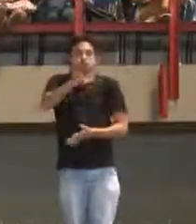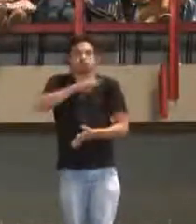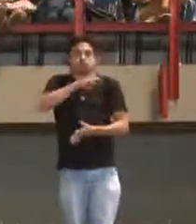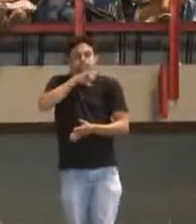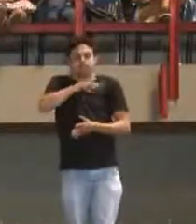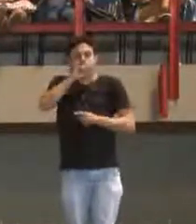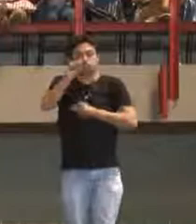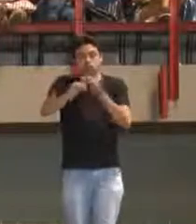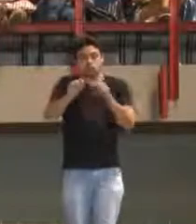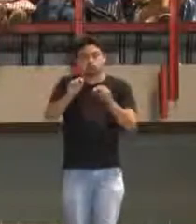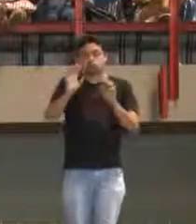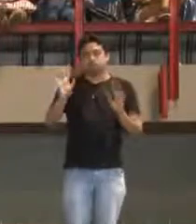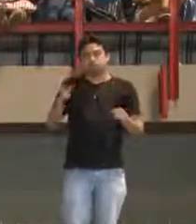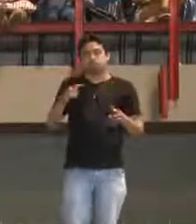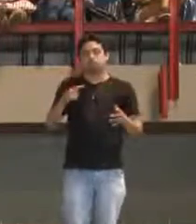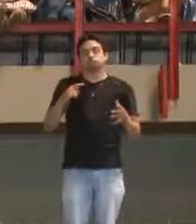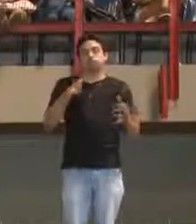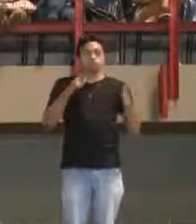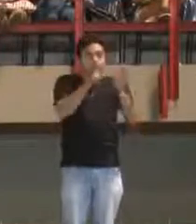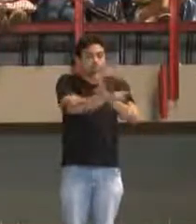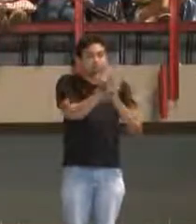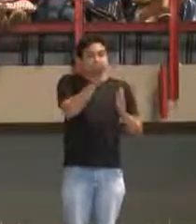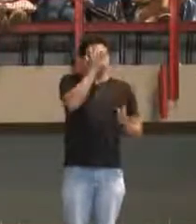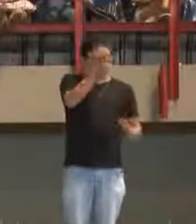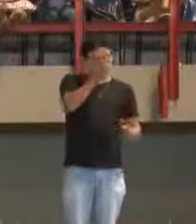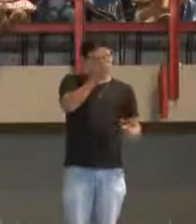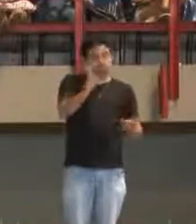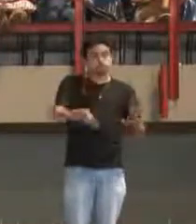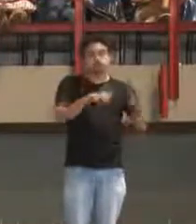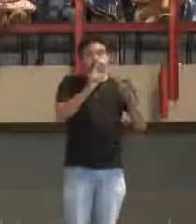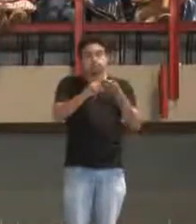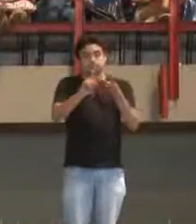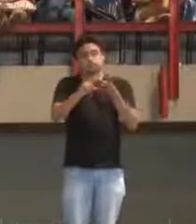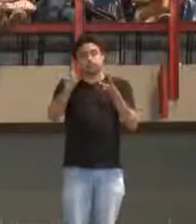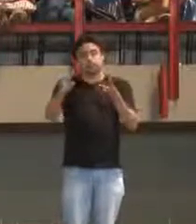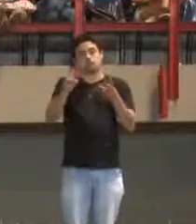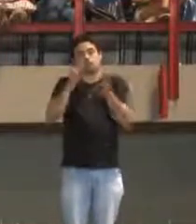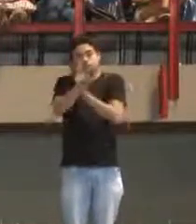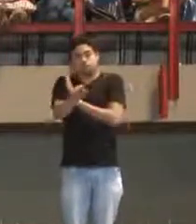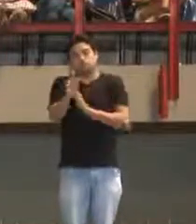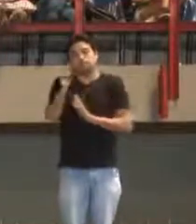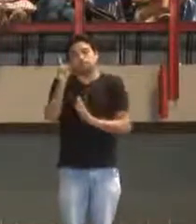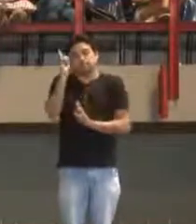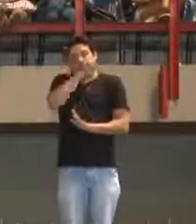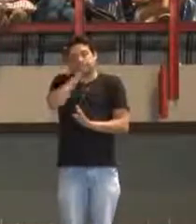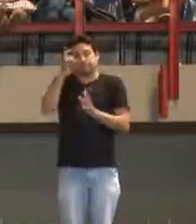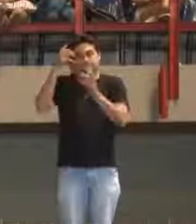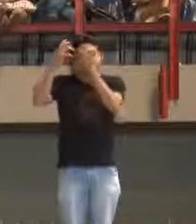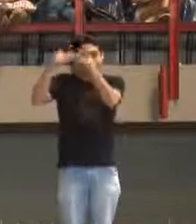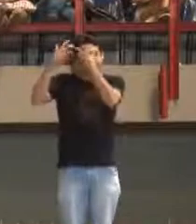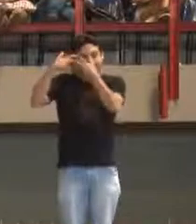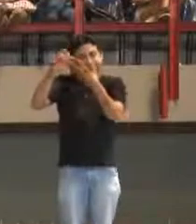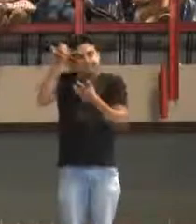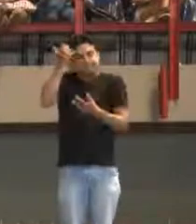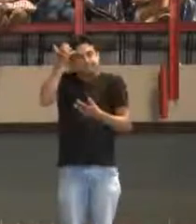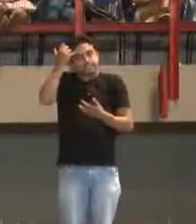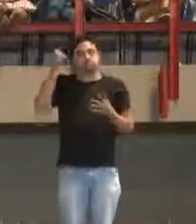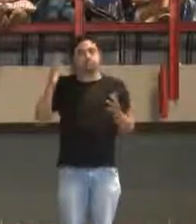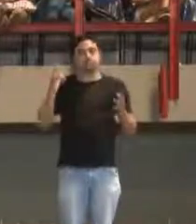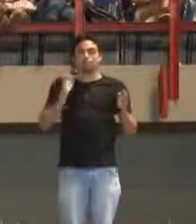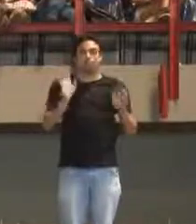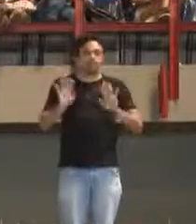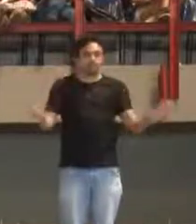o problema fácil e sempre vai existir o problema mais complicado. Isso é